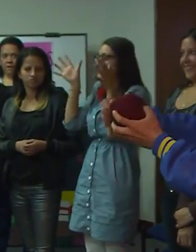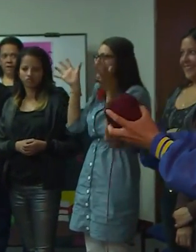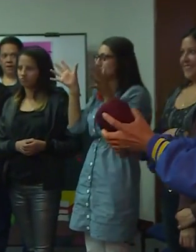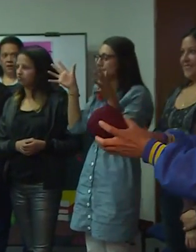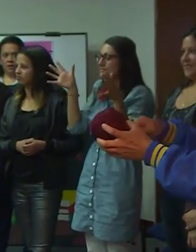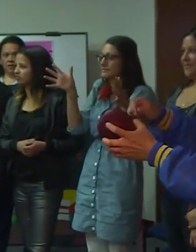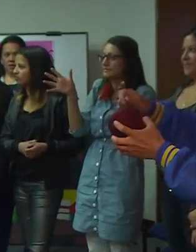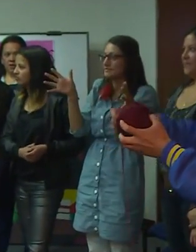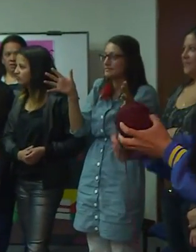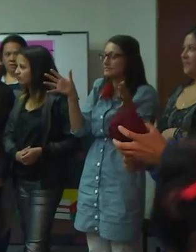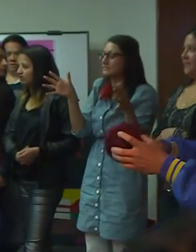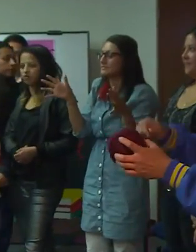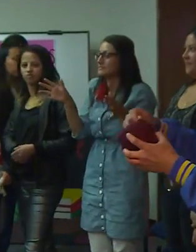Bueno, por favor, atención.